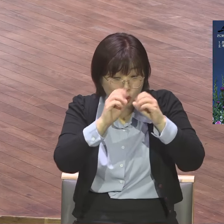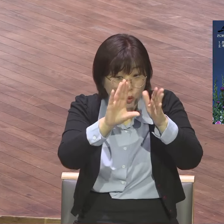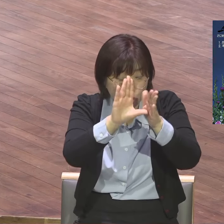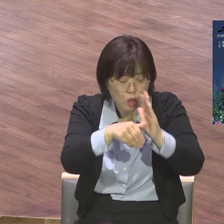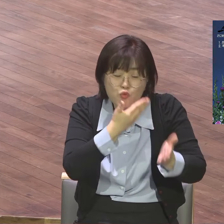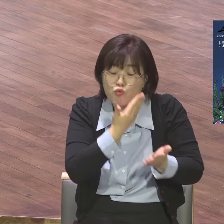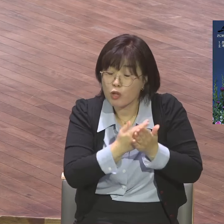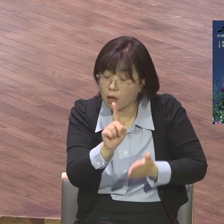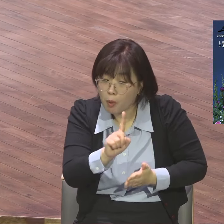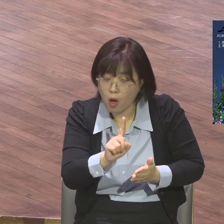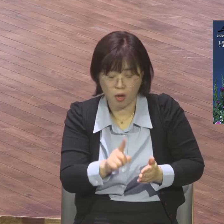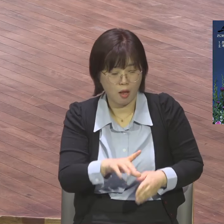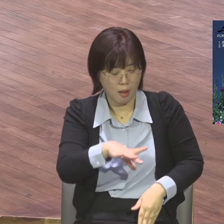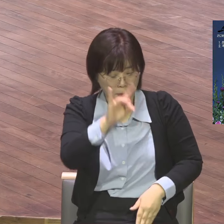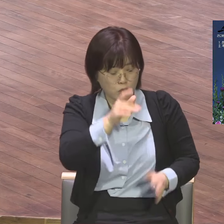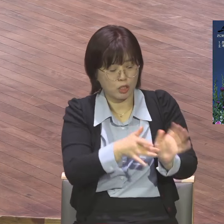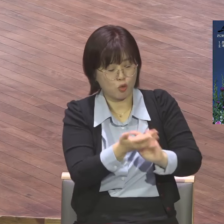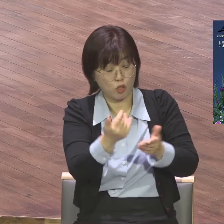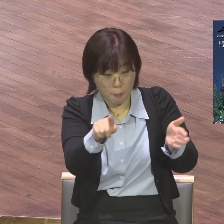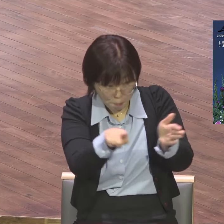허감이 물러간다니까요.